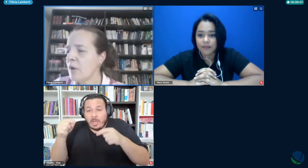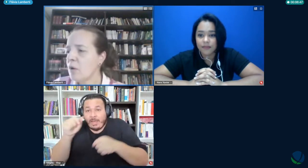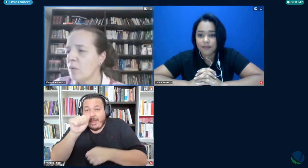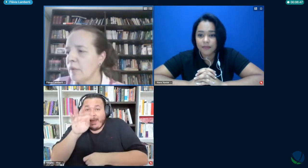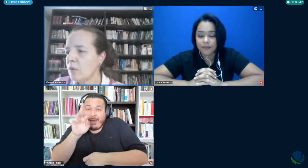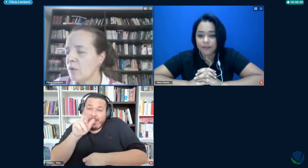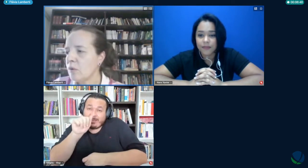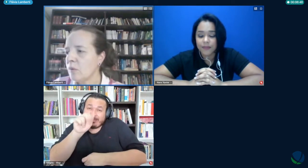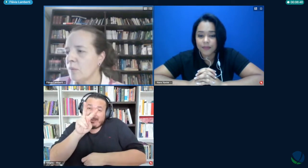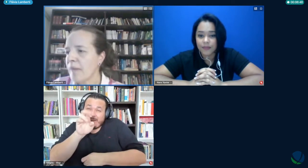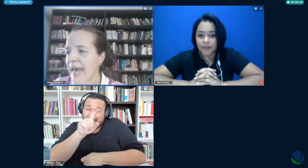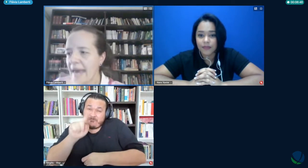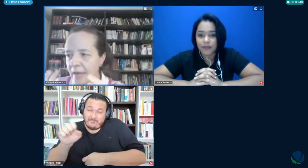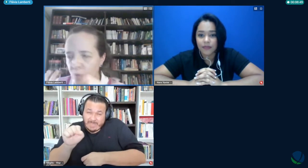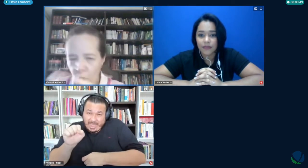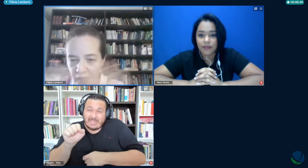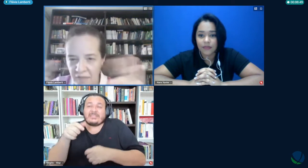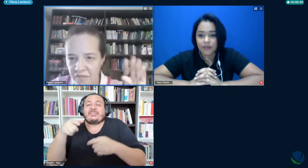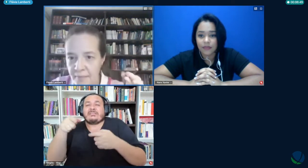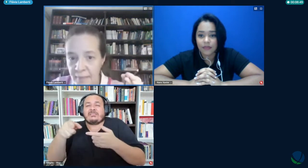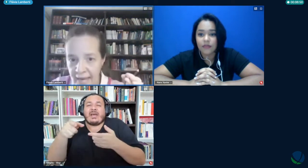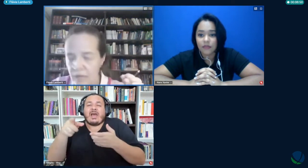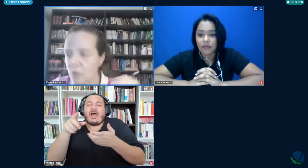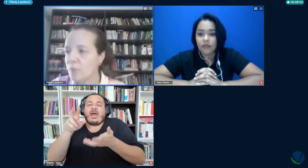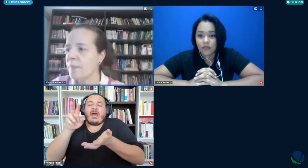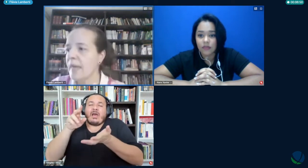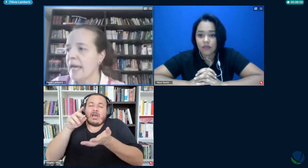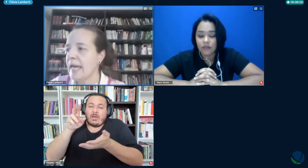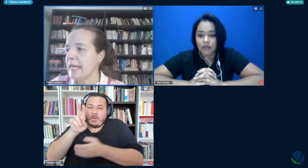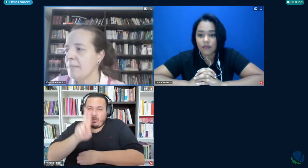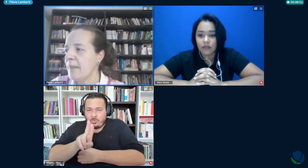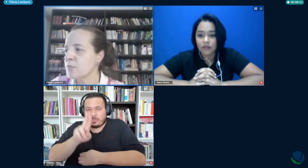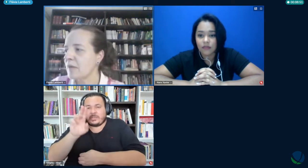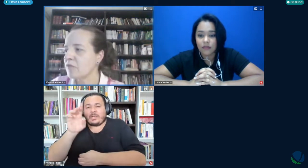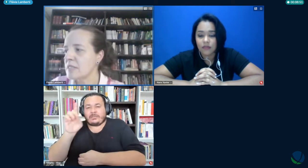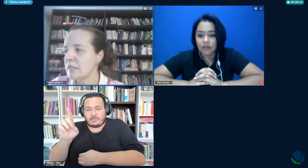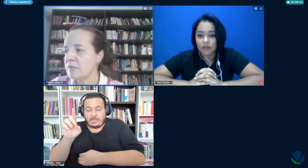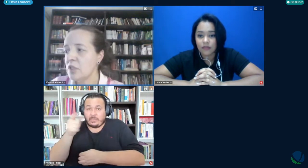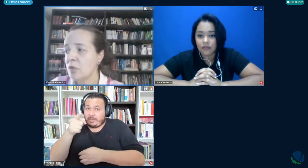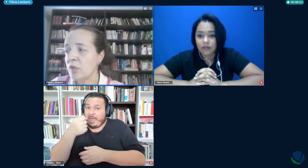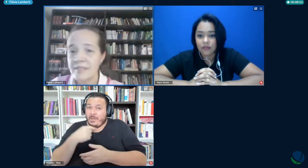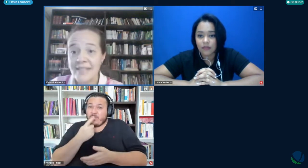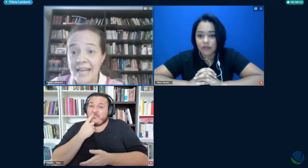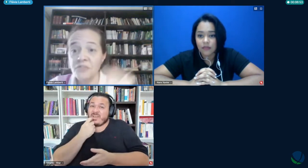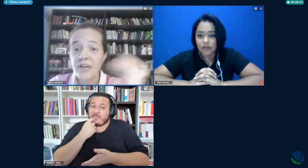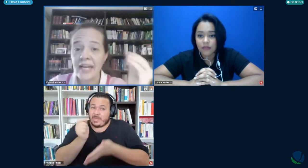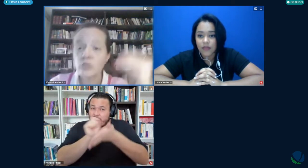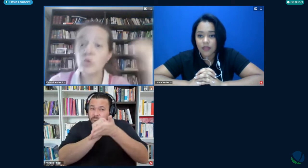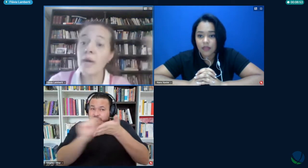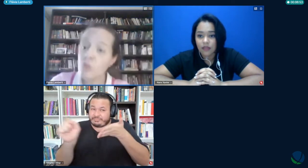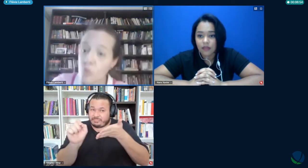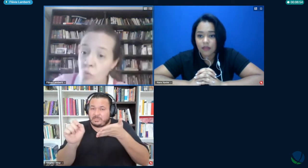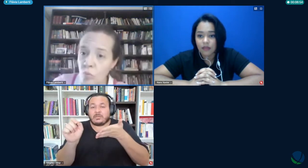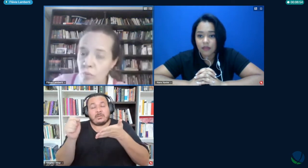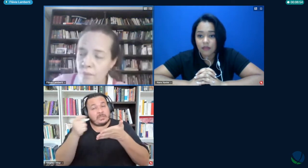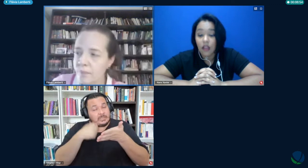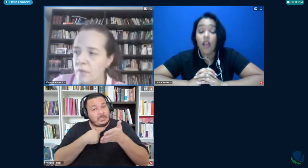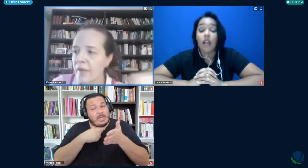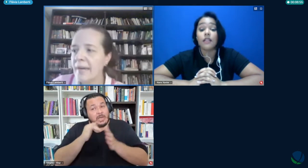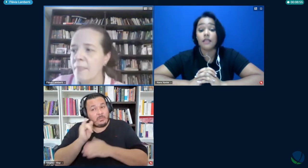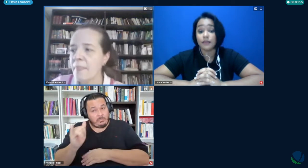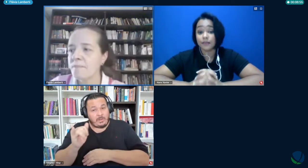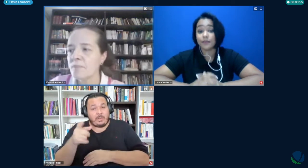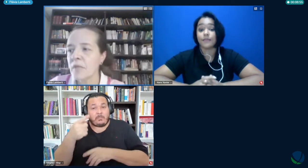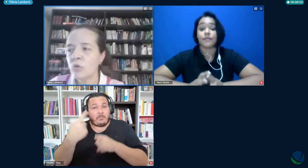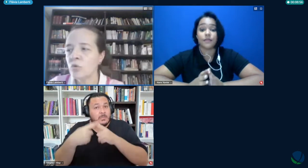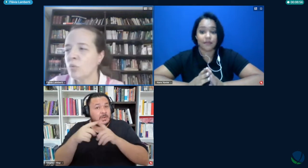Aí eu coloquei em vermelho e peço para você, digo que está diferente do resumo, né?